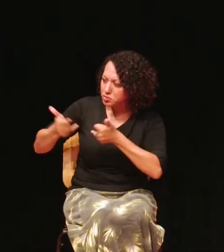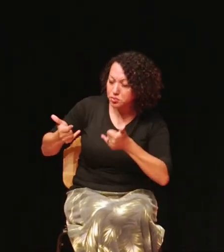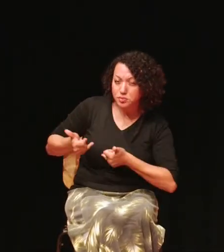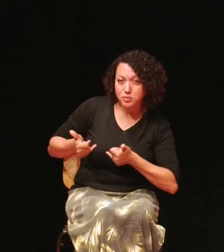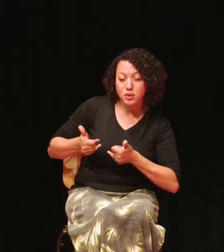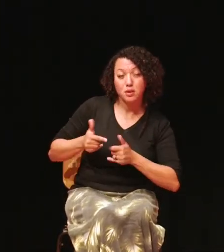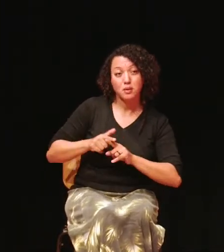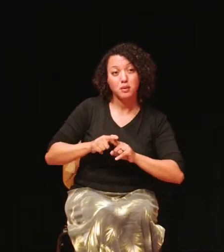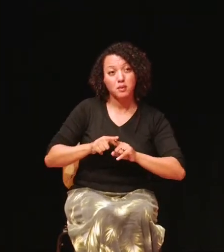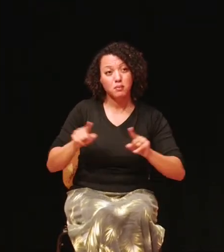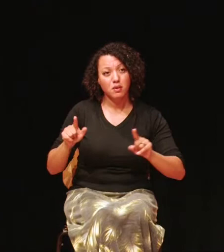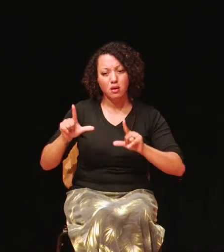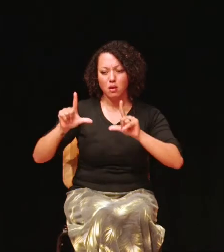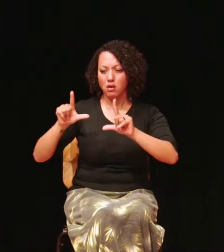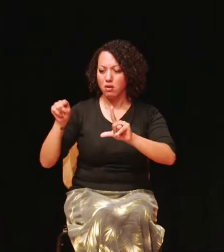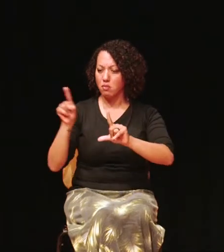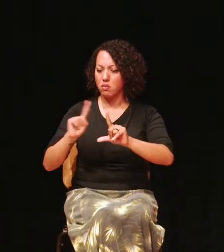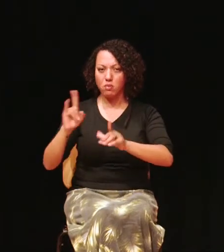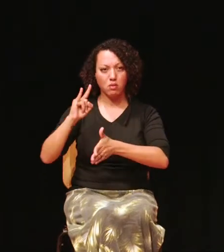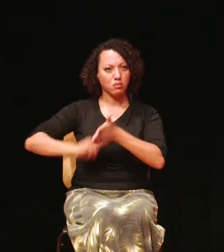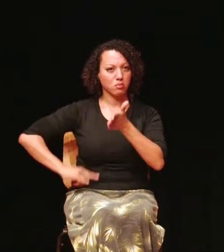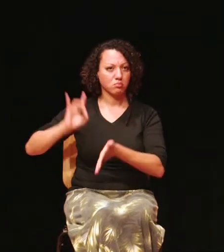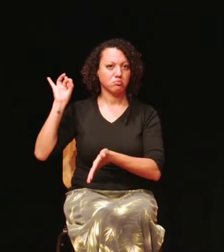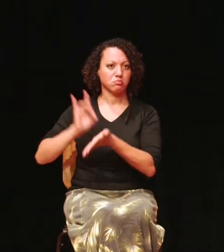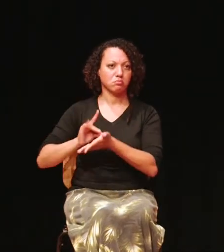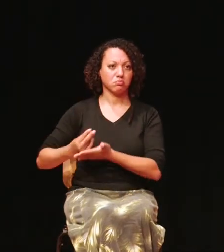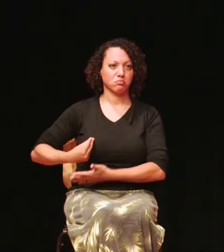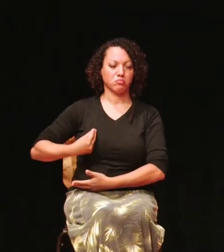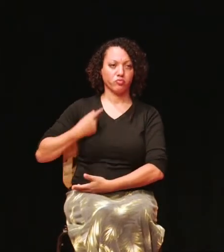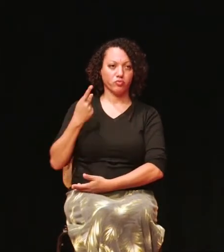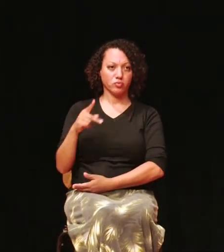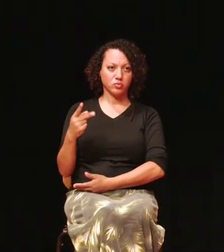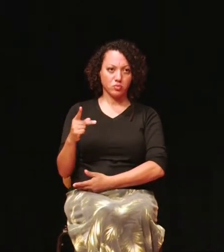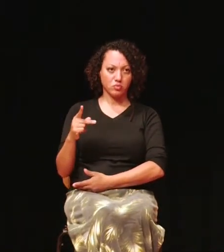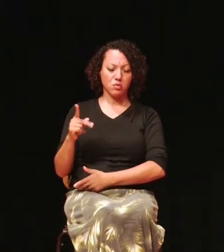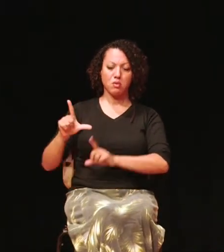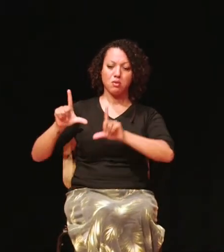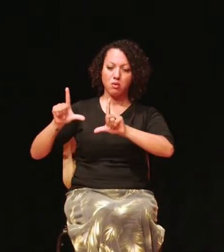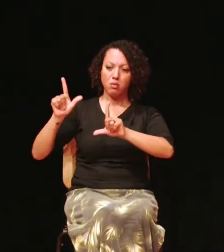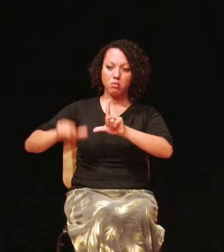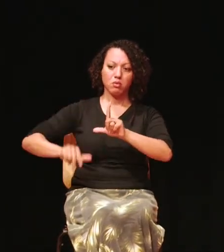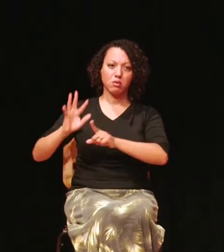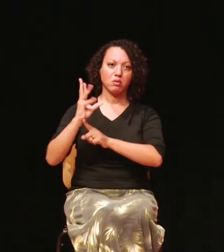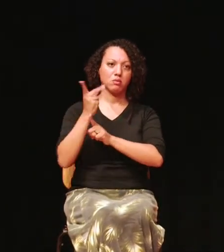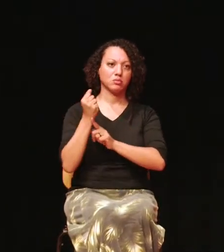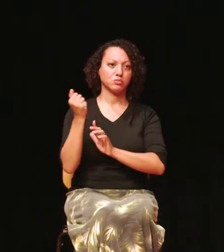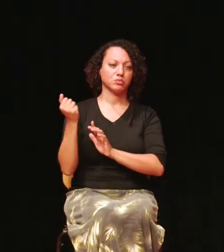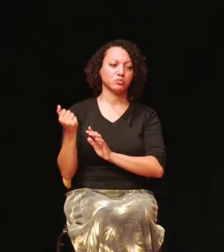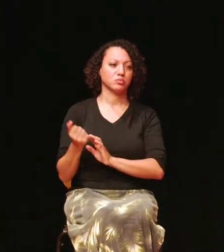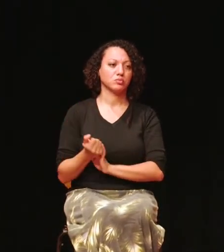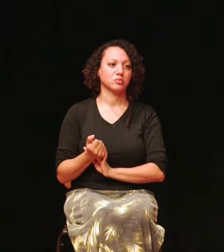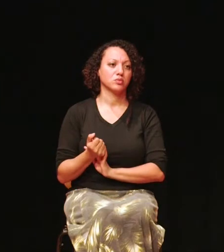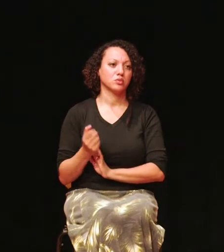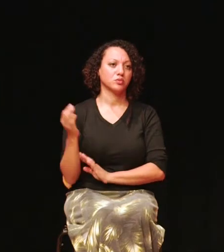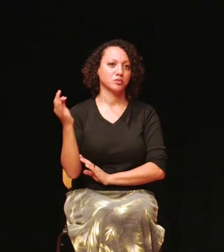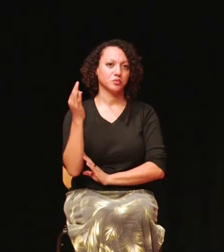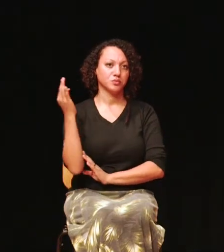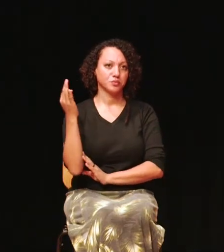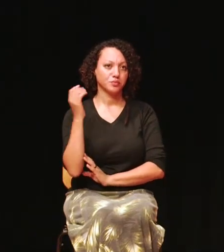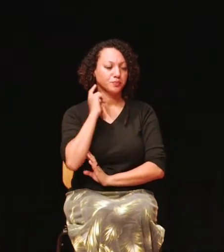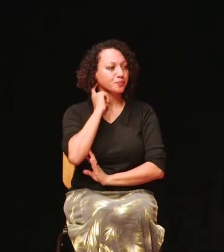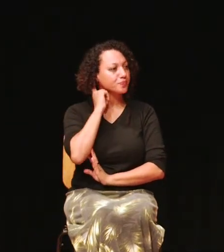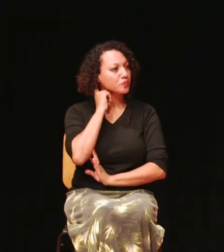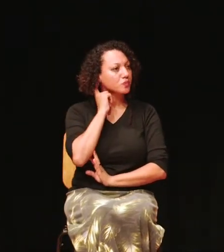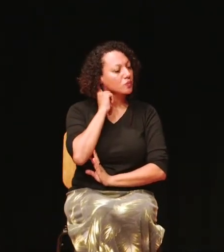No entanto, a obra não é um documento biográfico, é, antes de tudo, um documento artístico e formal. Então,